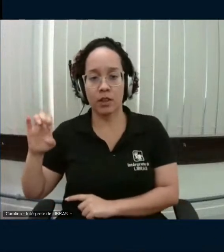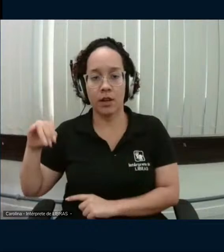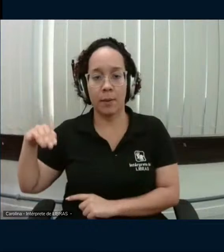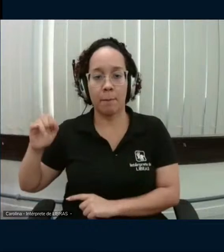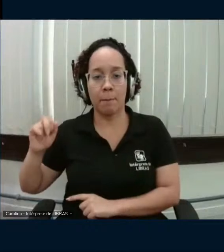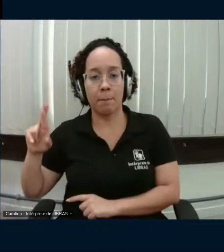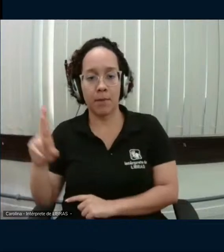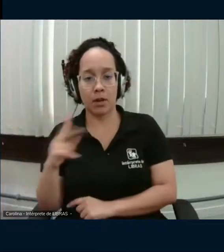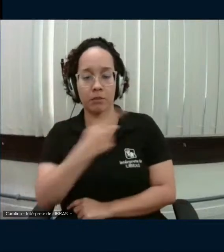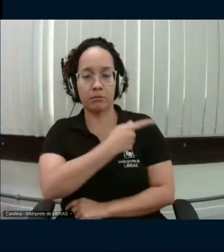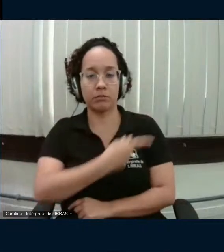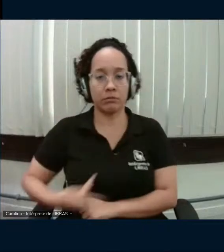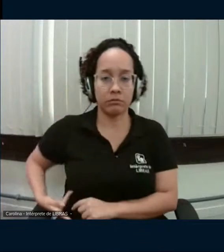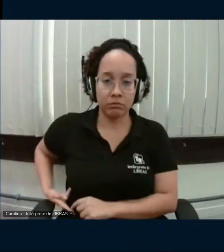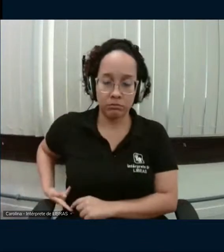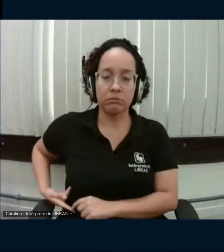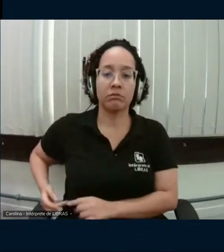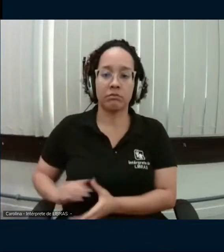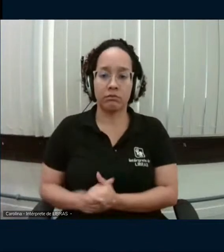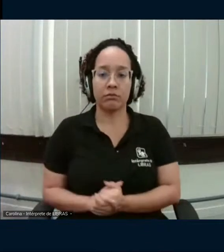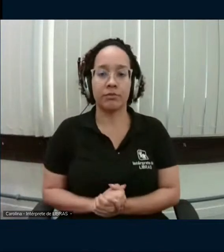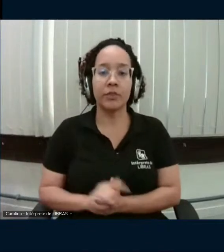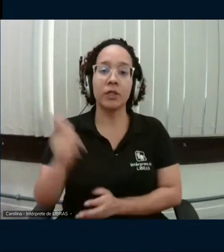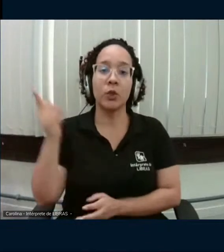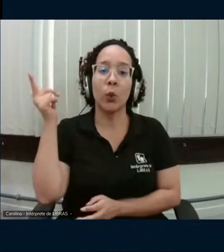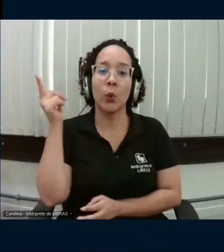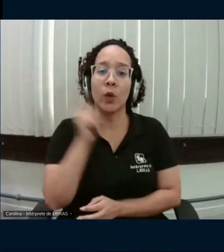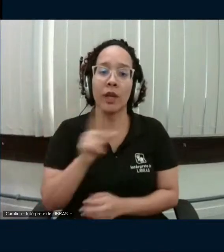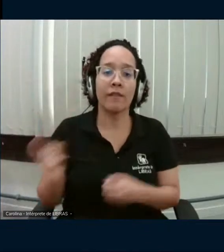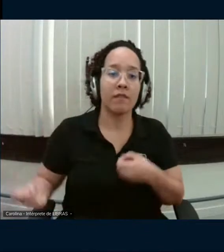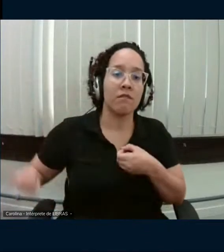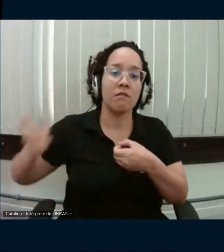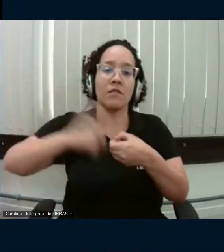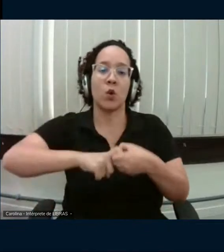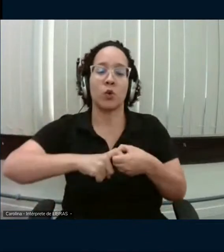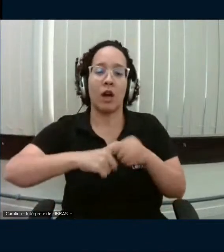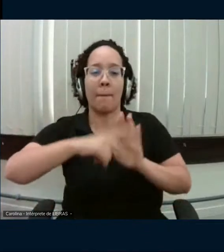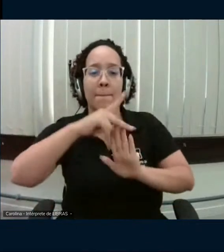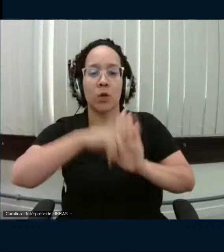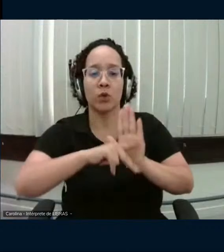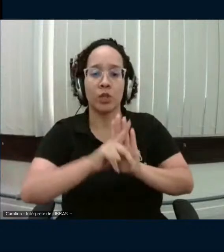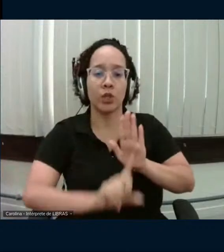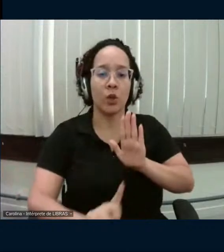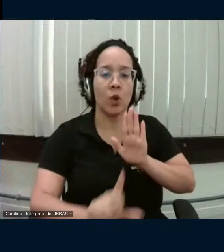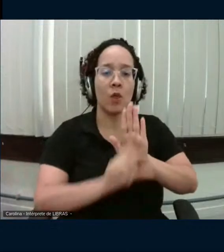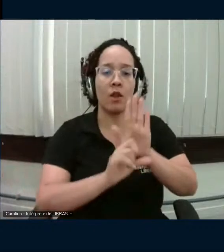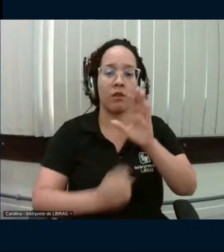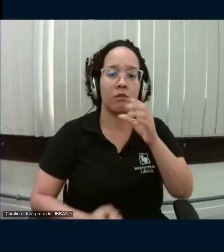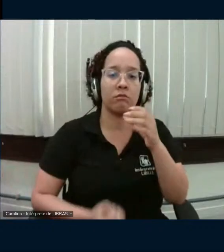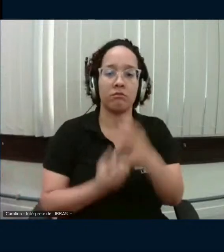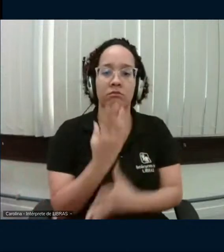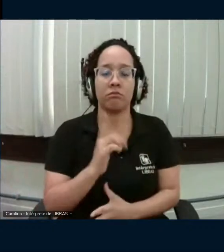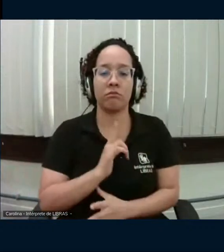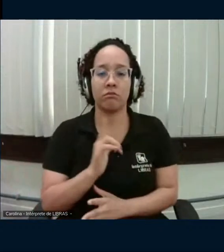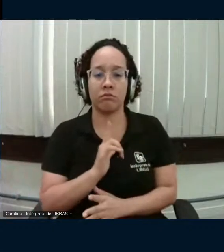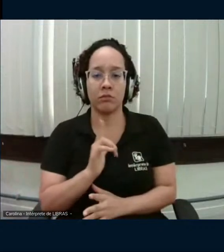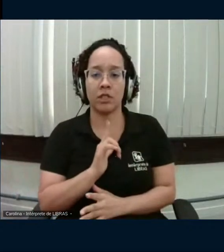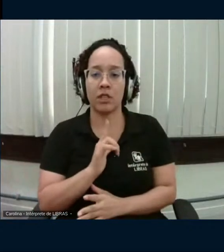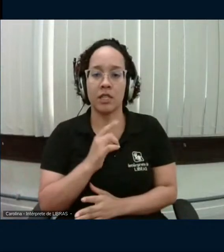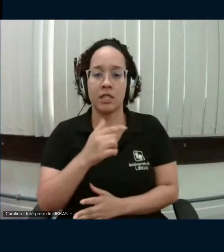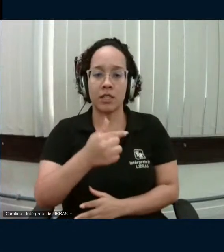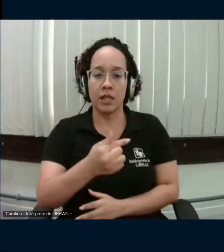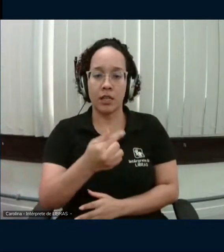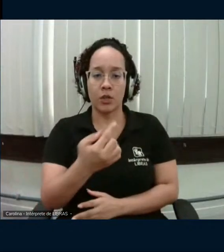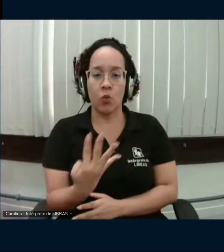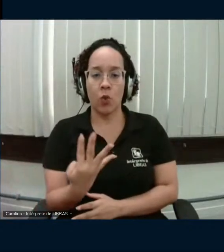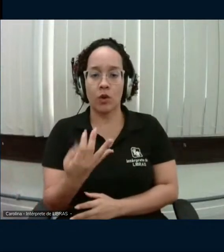de Secretários de Estado, recupera parte daquele projeto de lei de 2013 e se elabora ali a medida provisória 746,